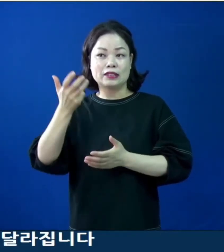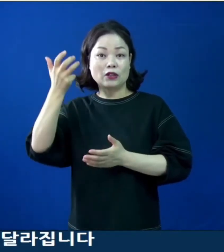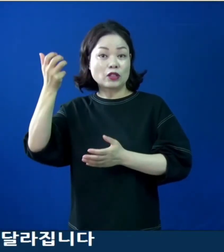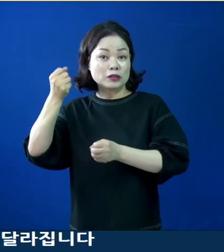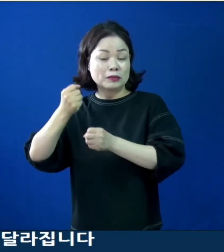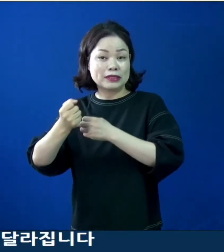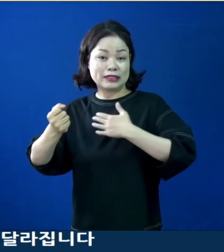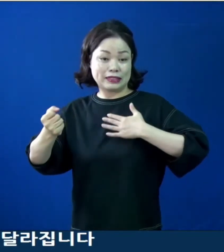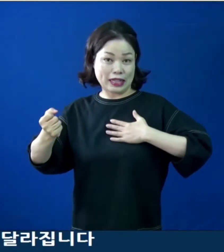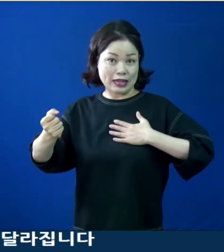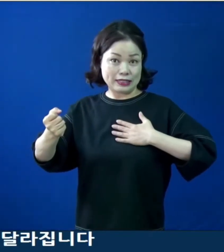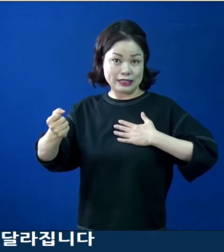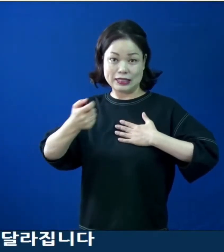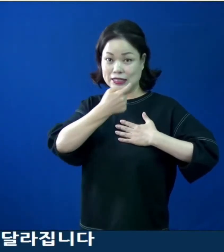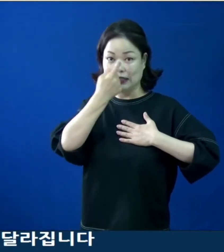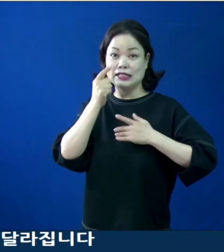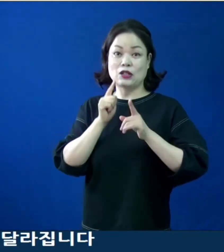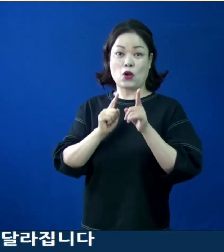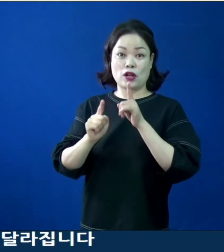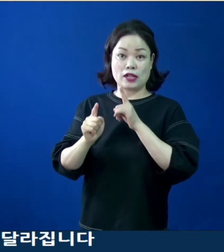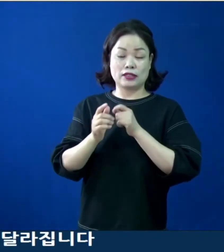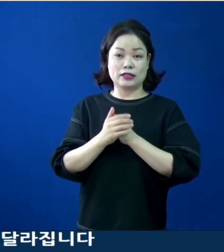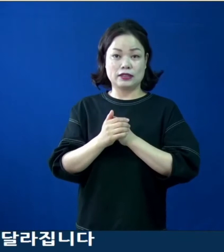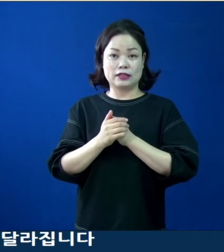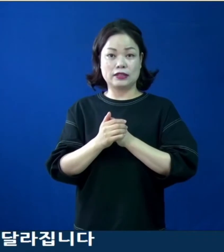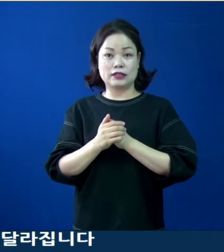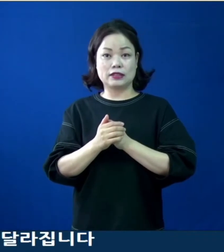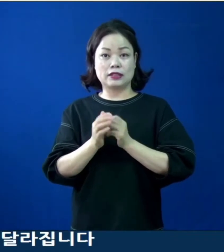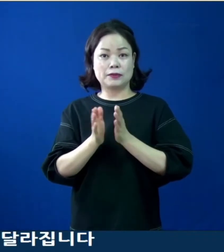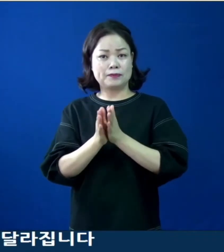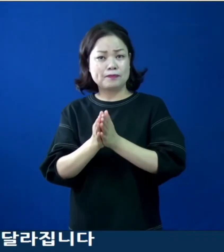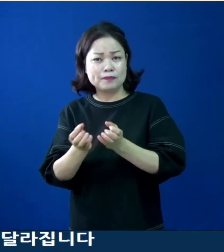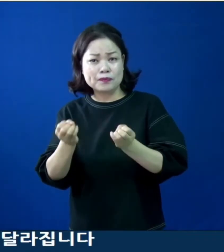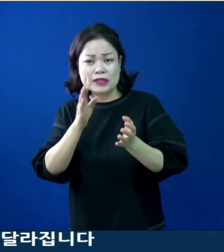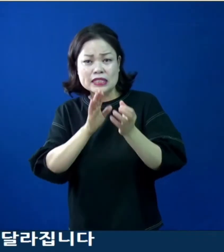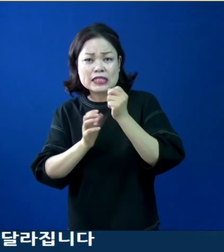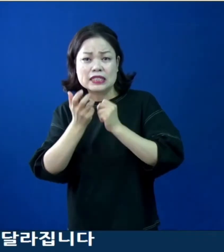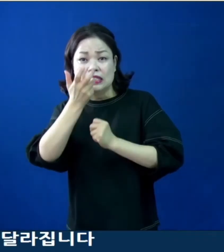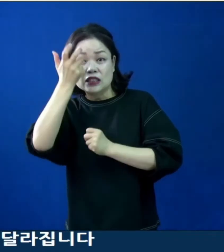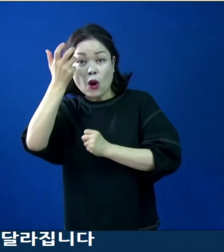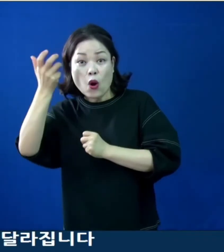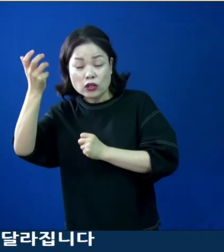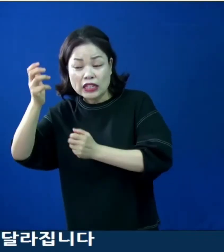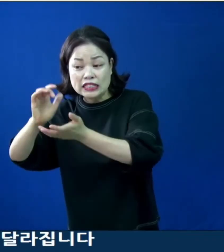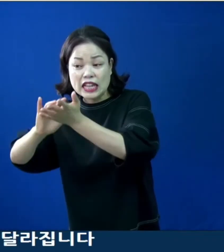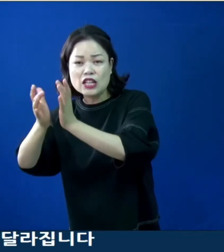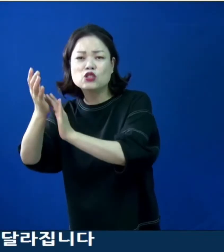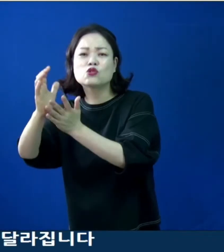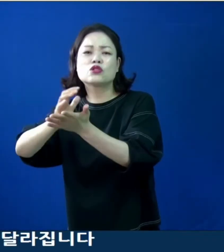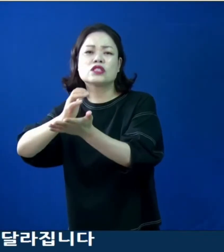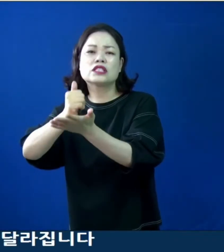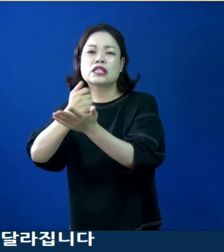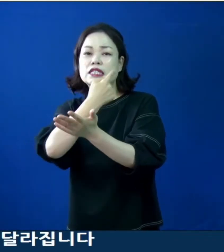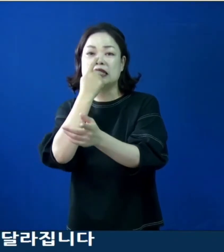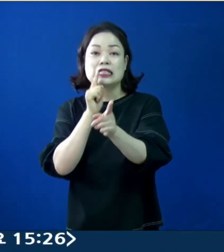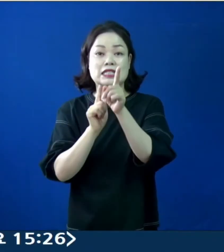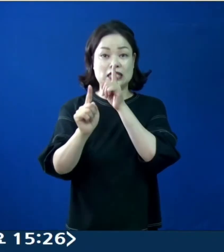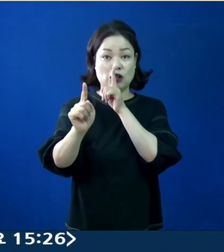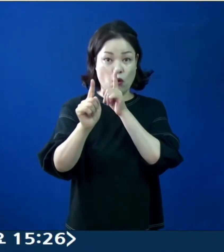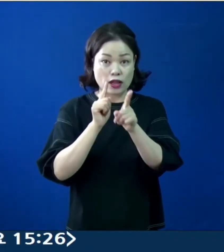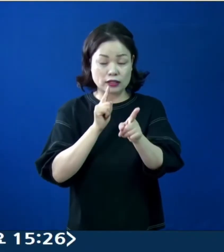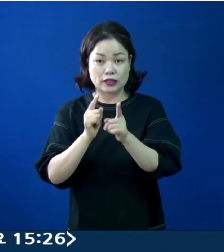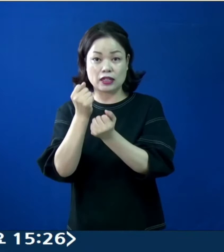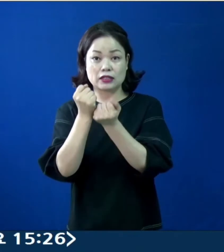그가 나를 증언하실 것이요. 할렐루야. 진리의 성령이 예수 그리스도를